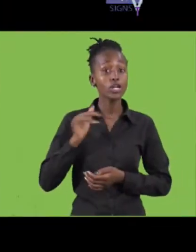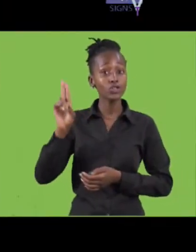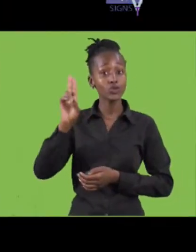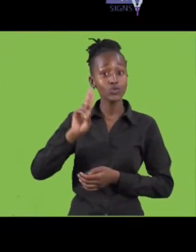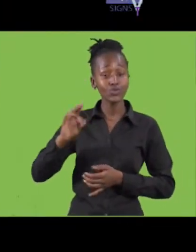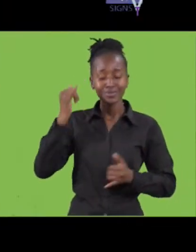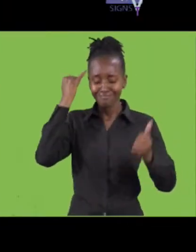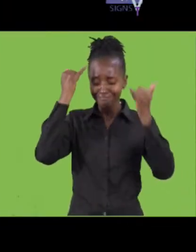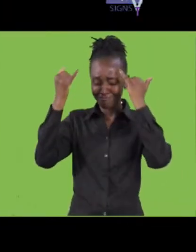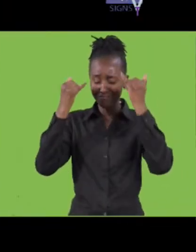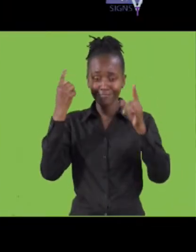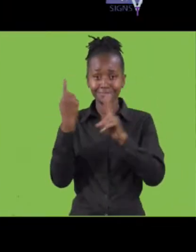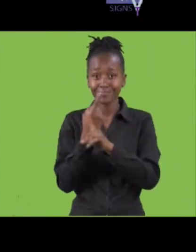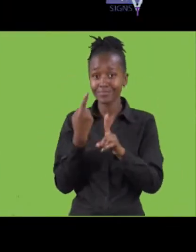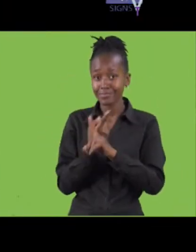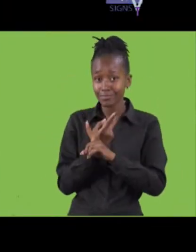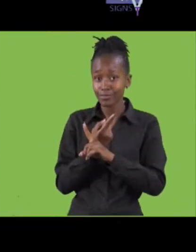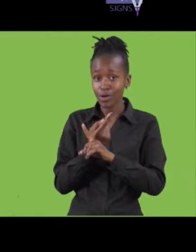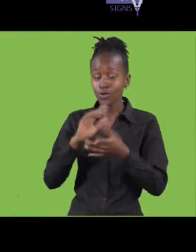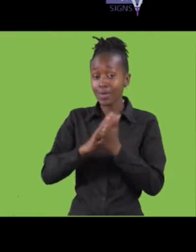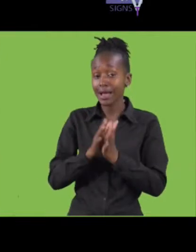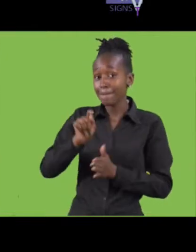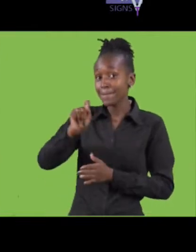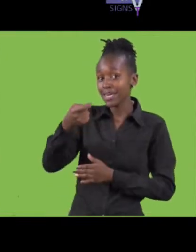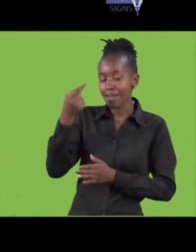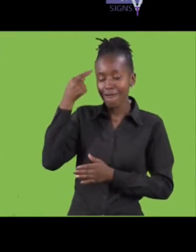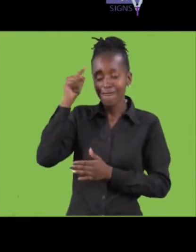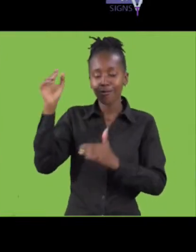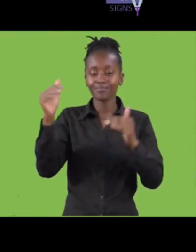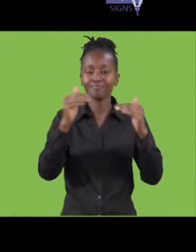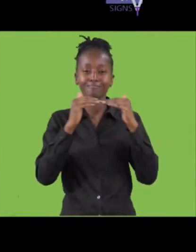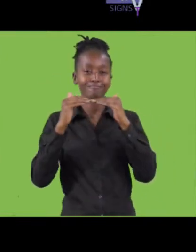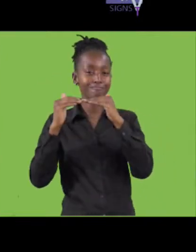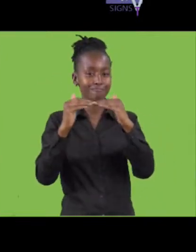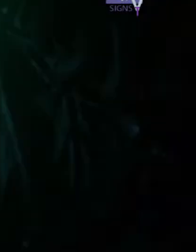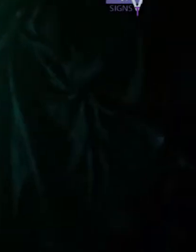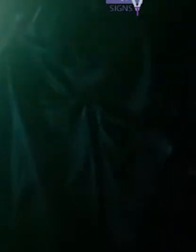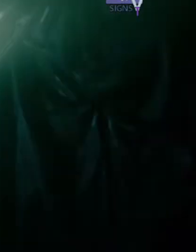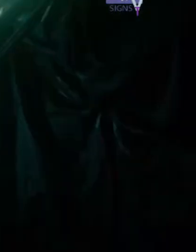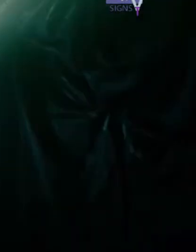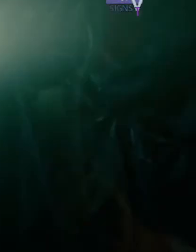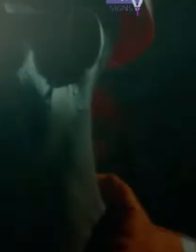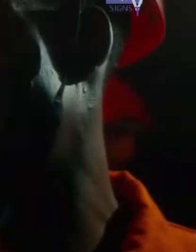Wacha tutumie maoni yetu kama funguo za kufungua usawa kwa watu wote.